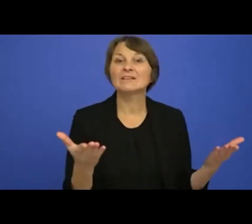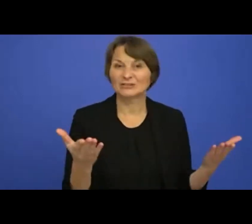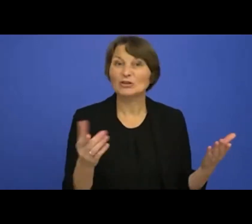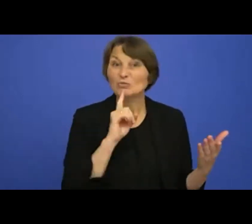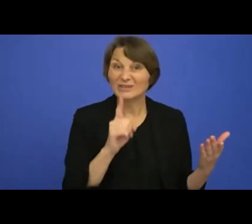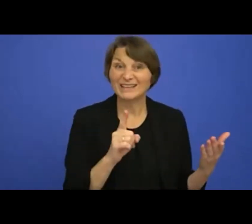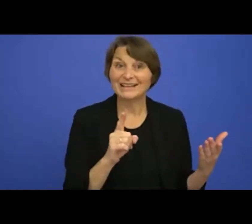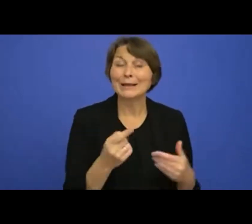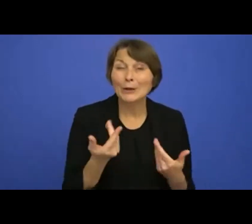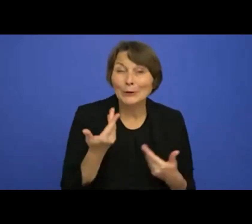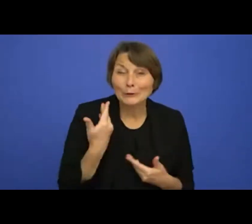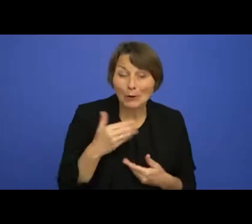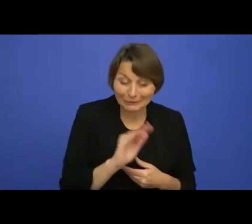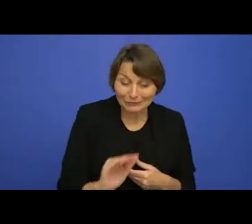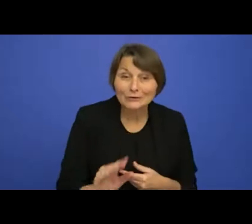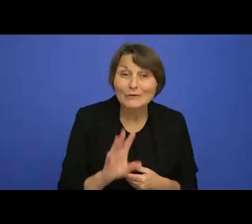à l'EPPE. Donc,